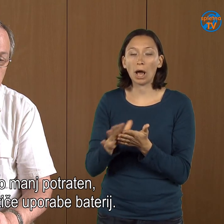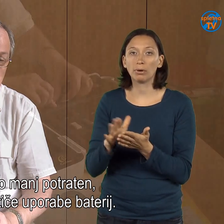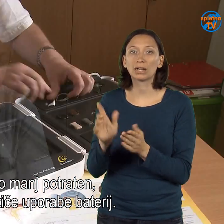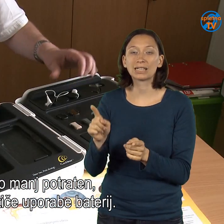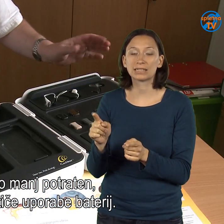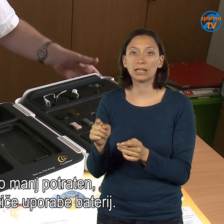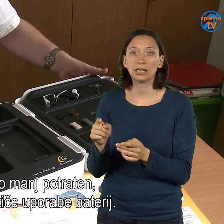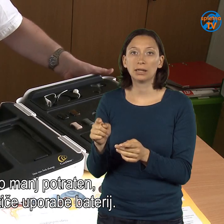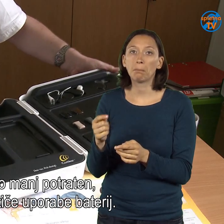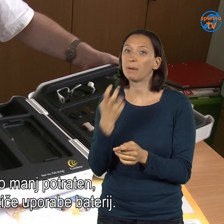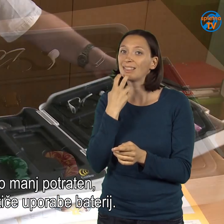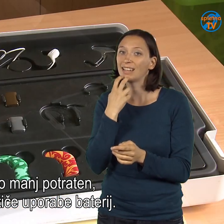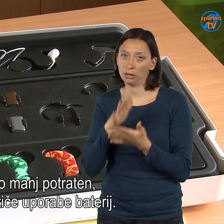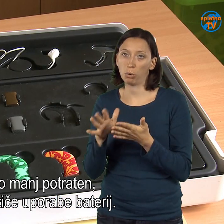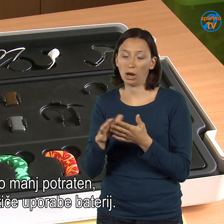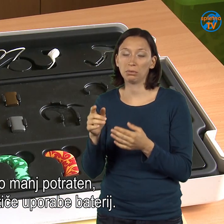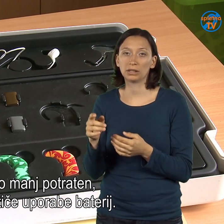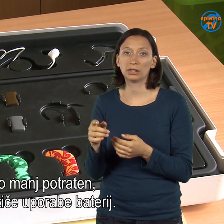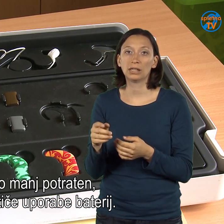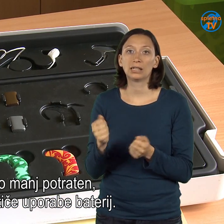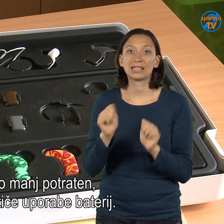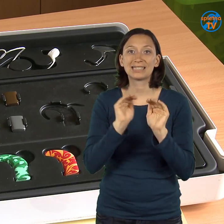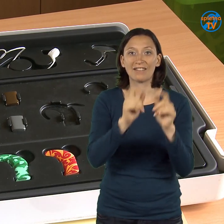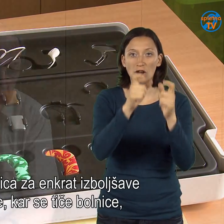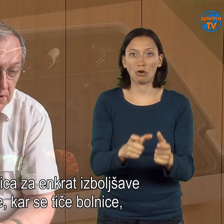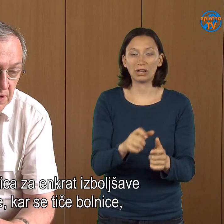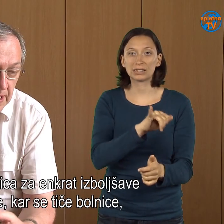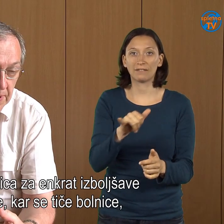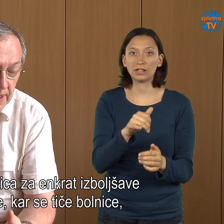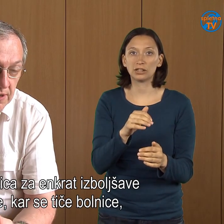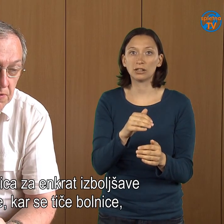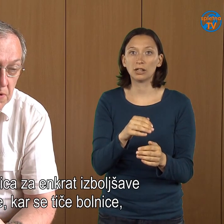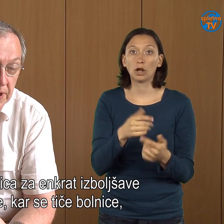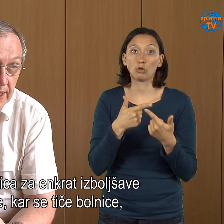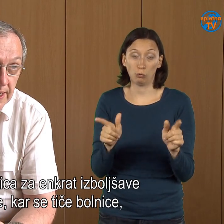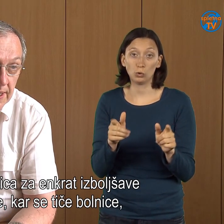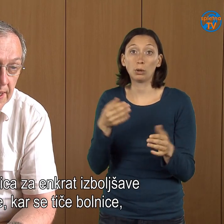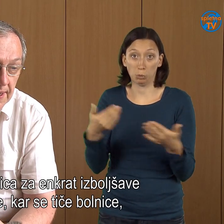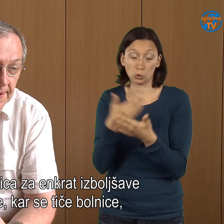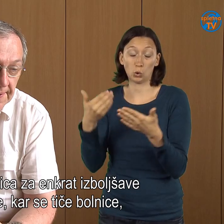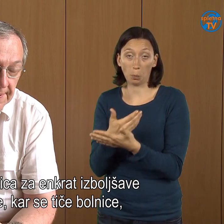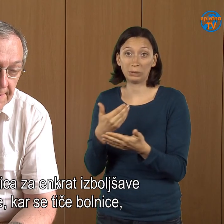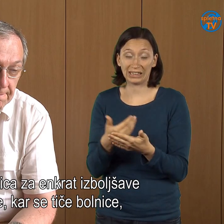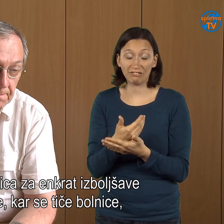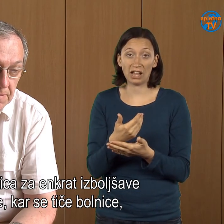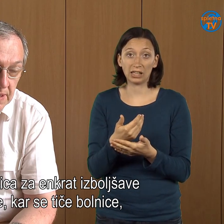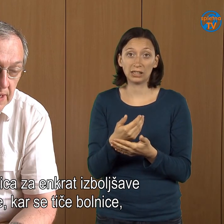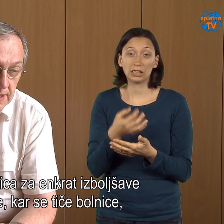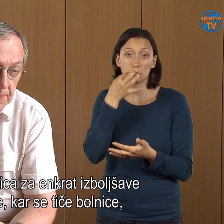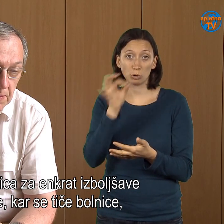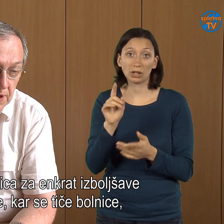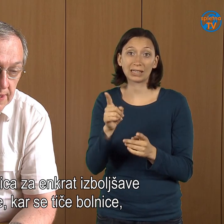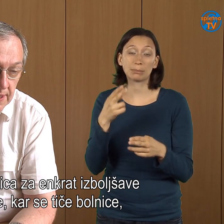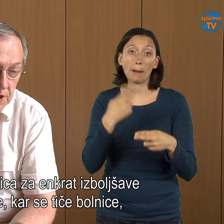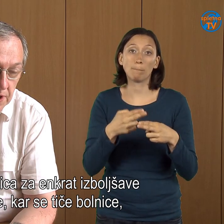se porabe baterij tiče. Zaenkrat zavarovalnica vedno upgrade dovoljuje, ne? Kar